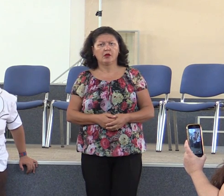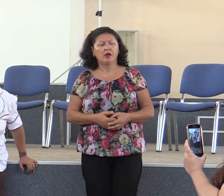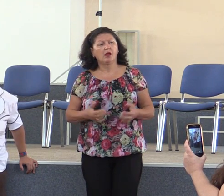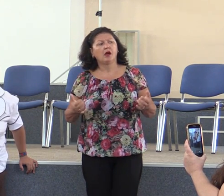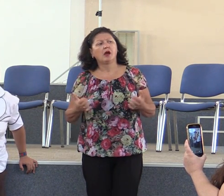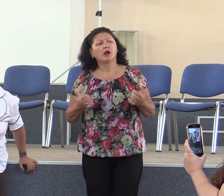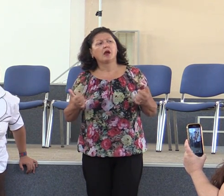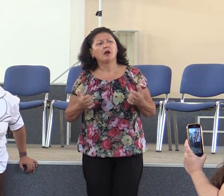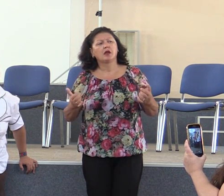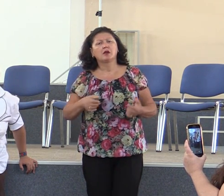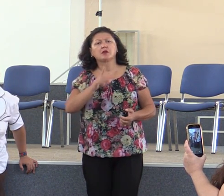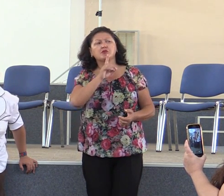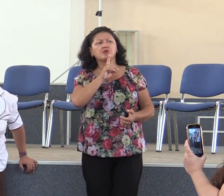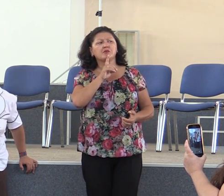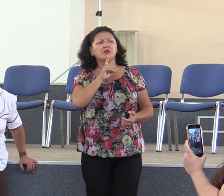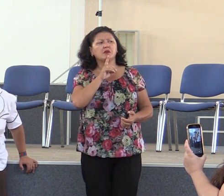Care are titlu?